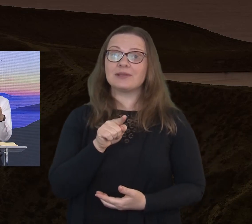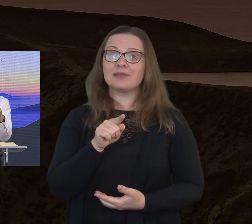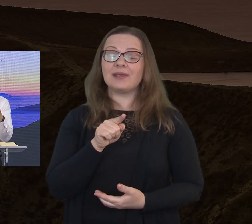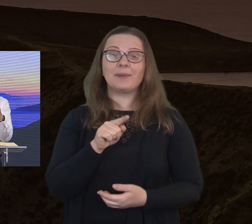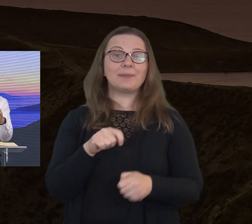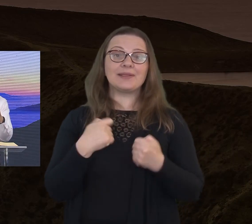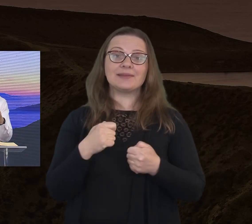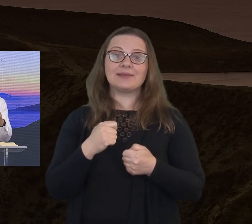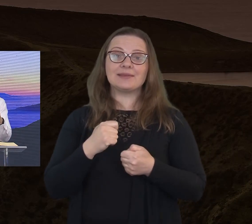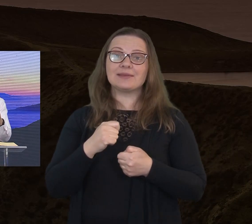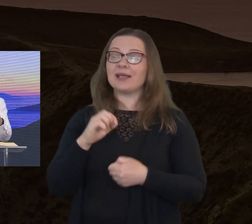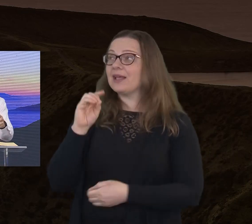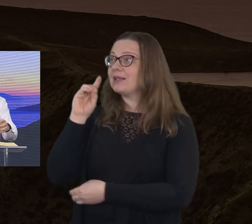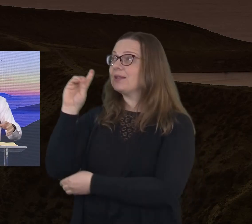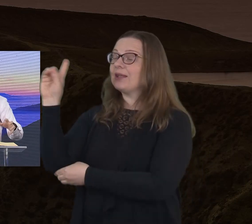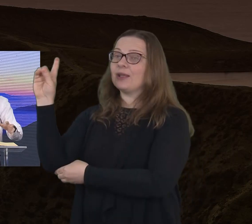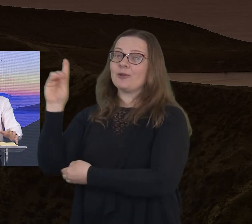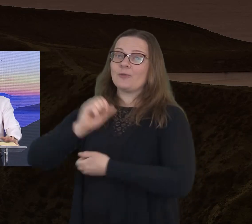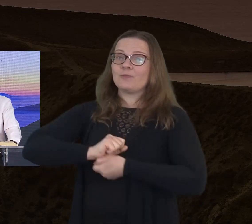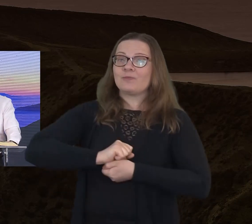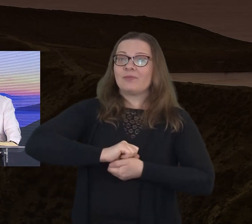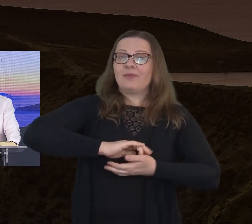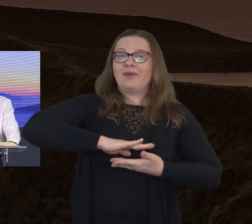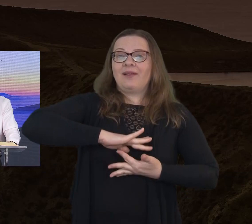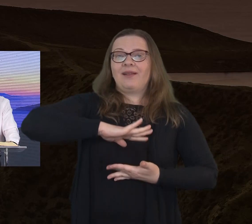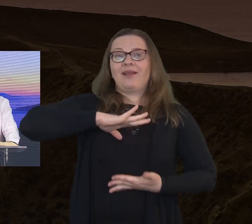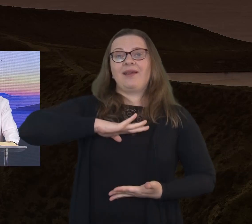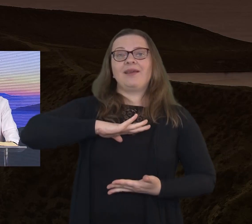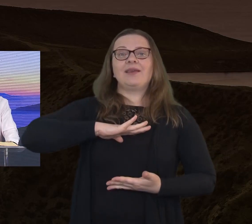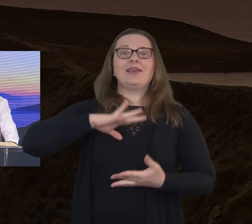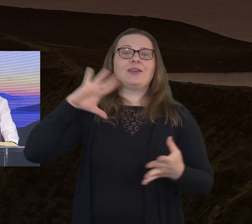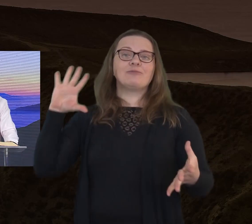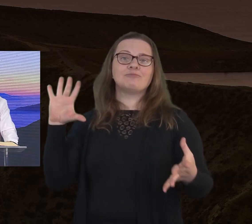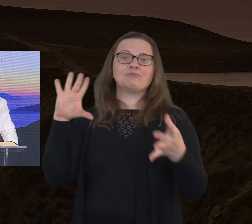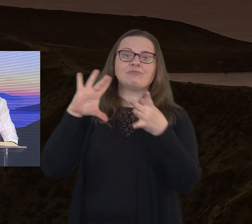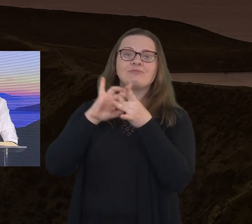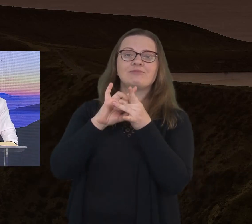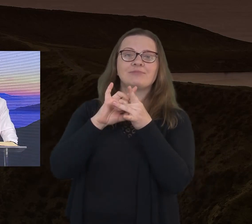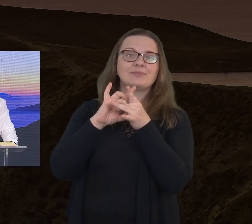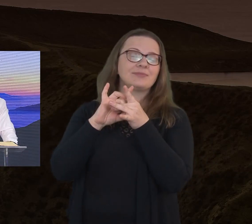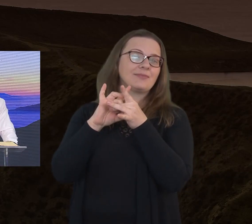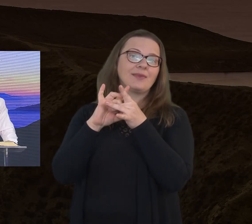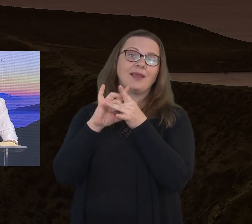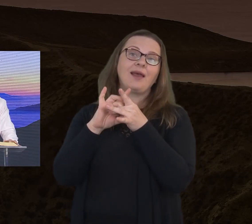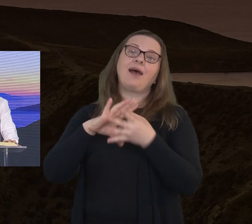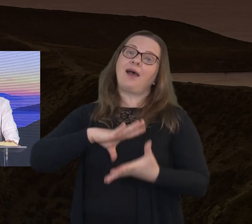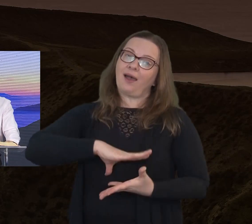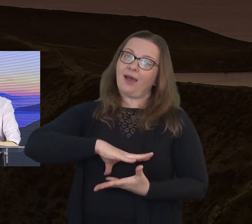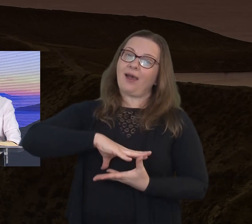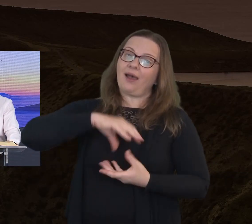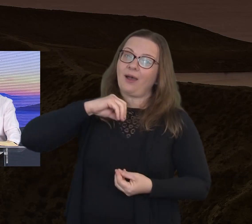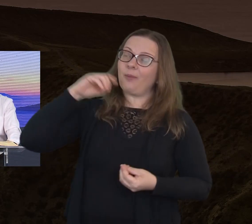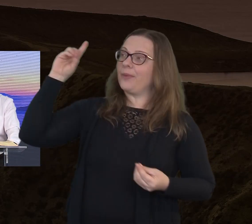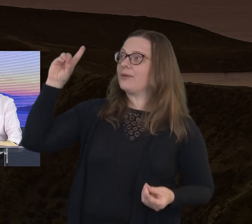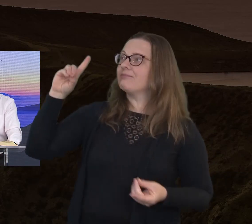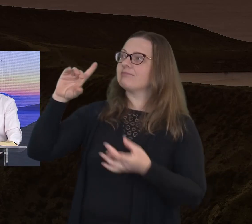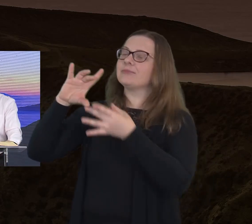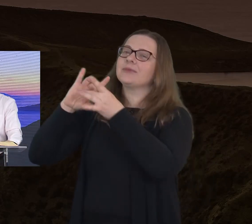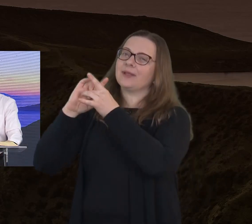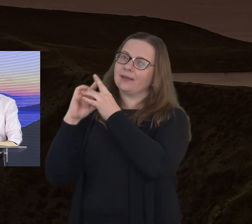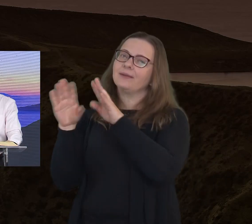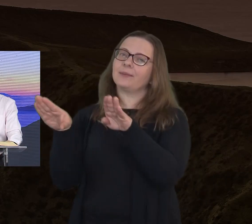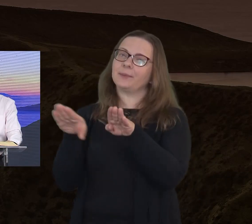Sendo saturado de Deus. E Deus está reconciliando, reconectando você, reconectando sua alma. E isso